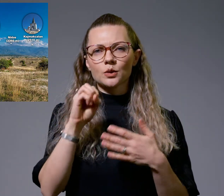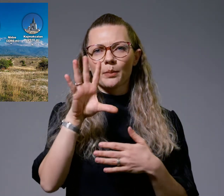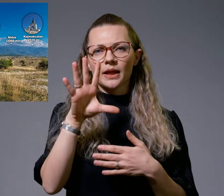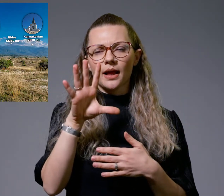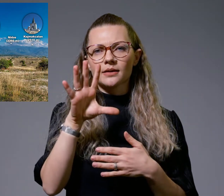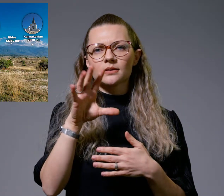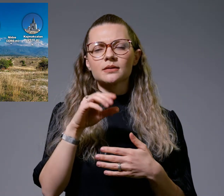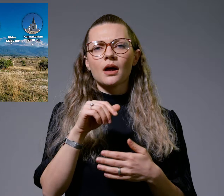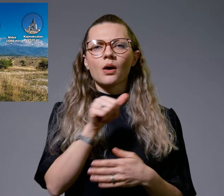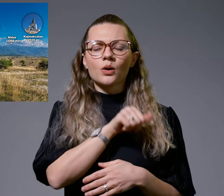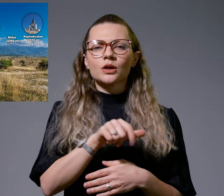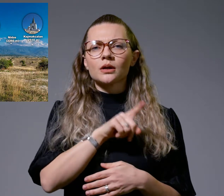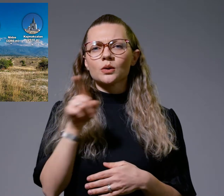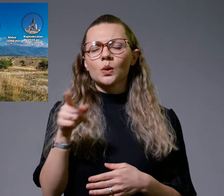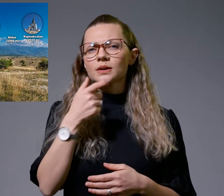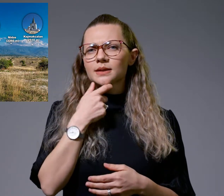1915 до септември